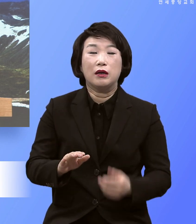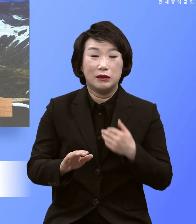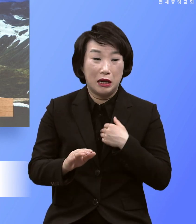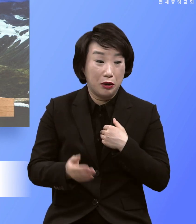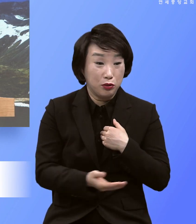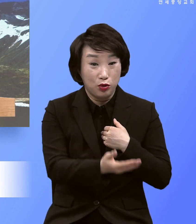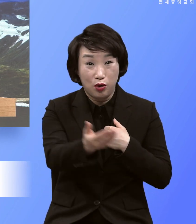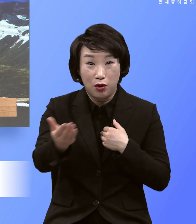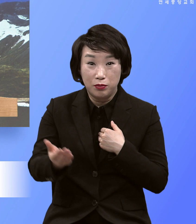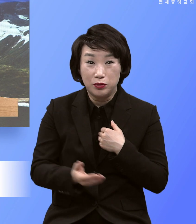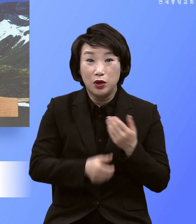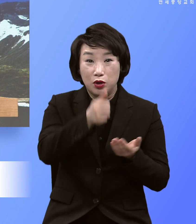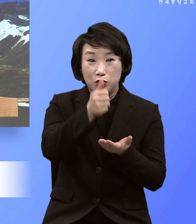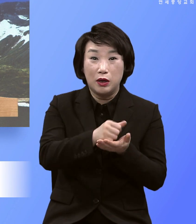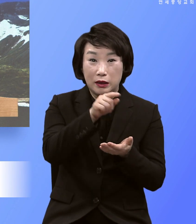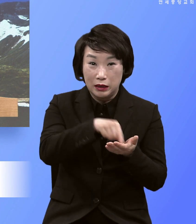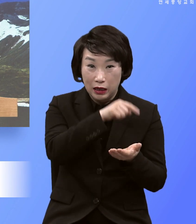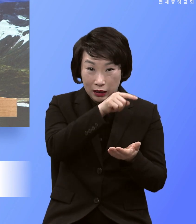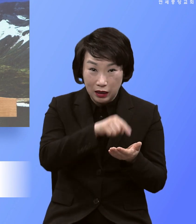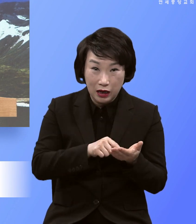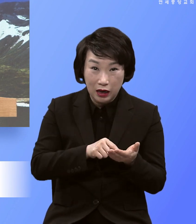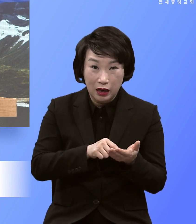나와 여러분의 죄값을